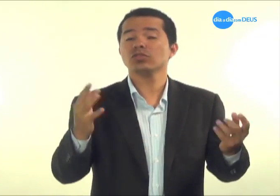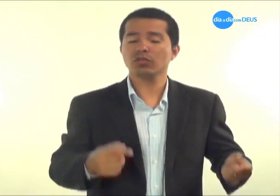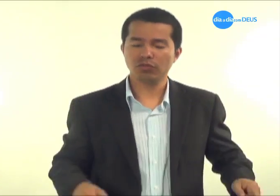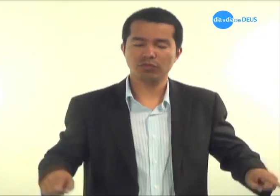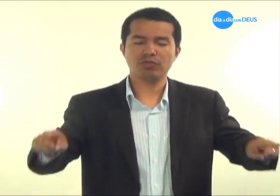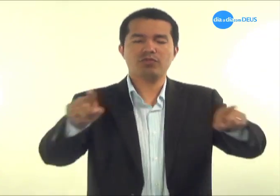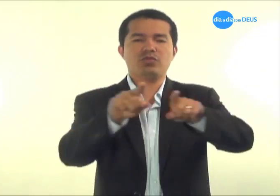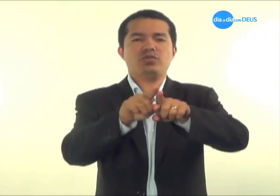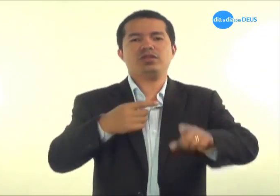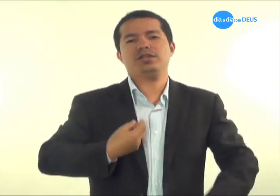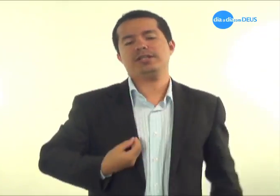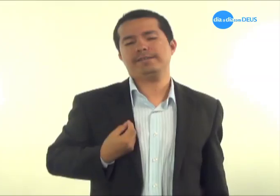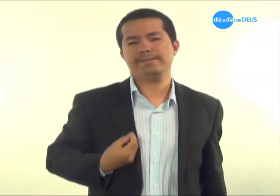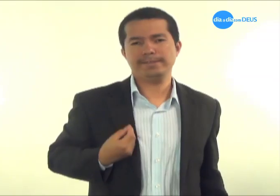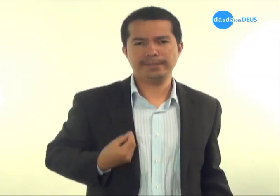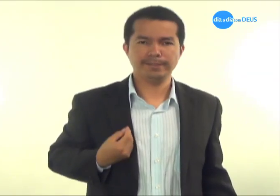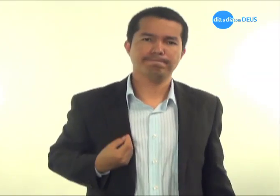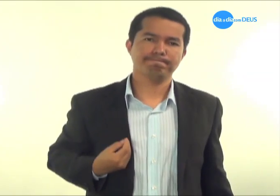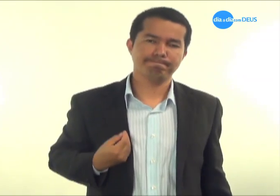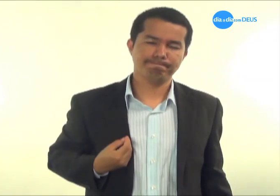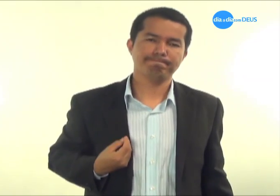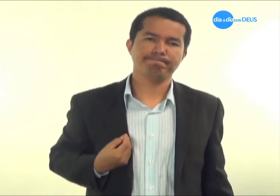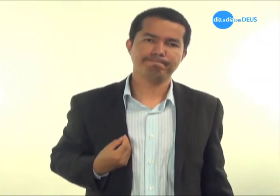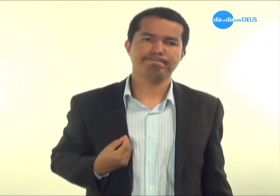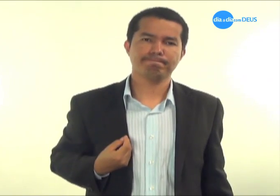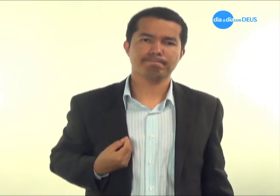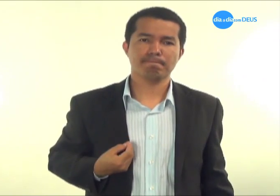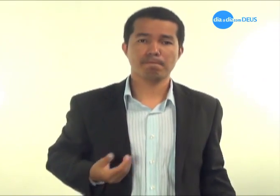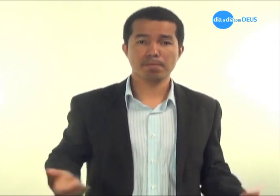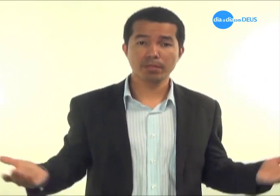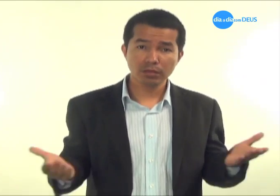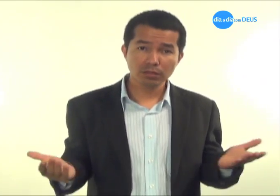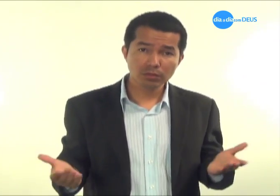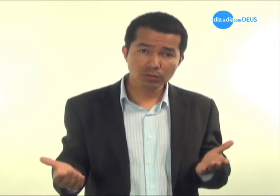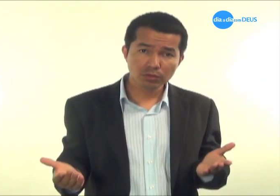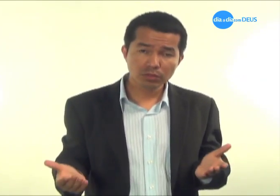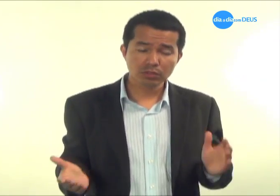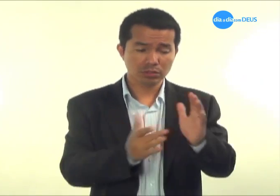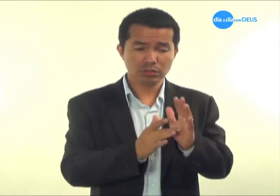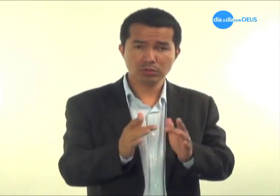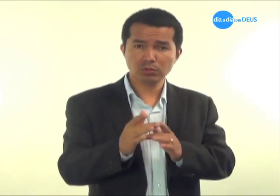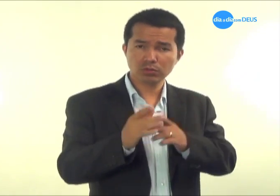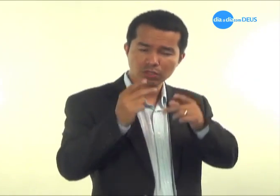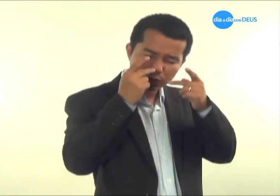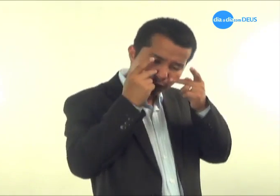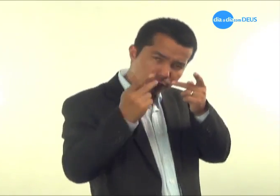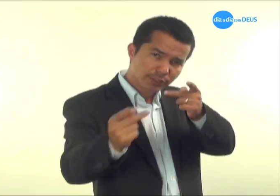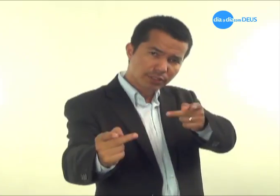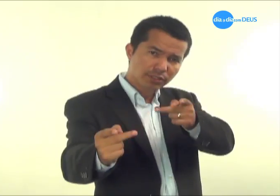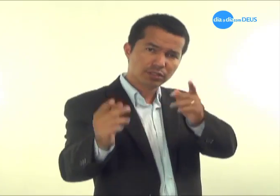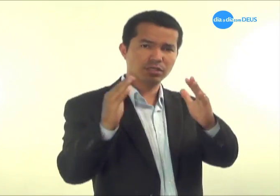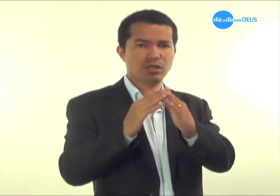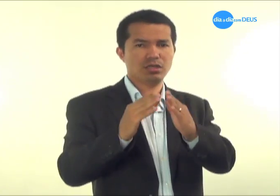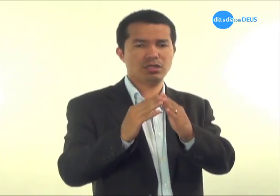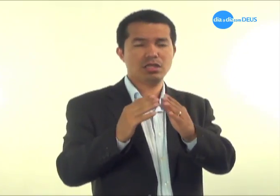Mas ele ressuscitou. E aí, primeira vez que Jesus vai visitar essa casa,